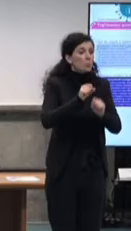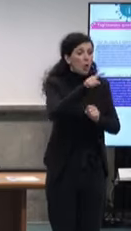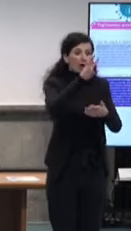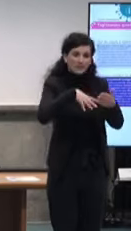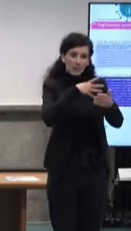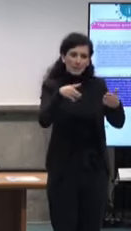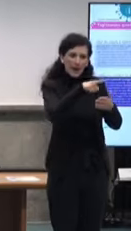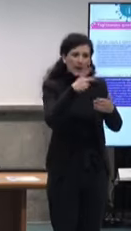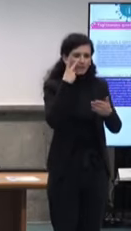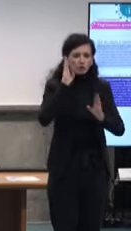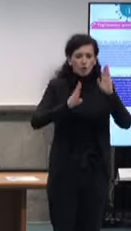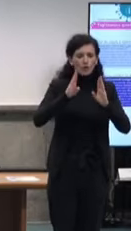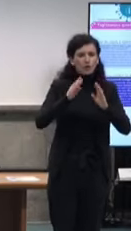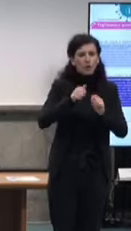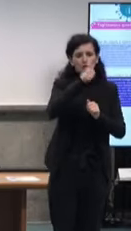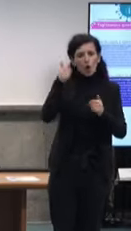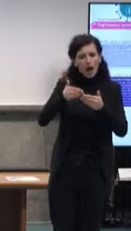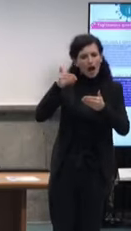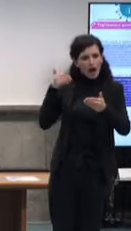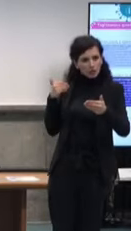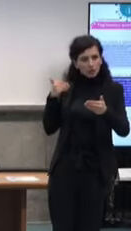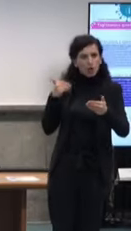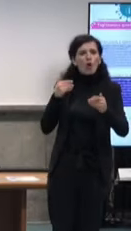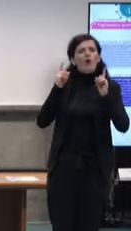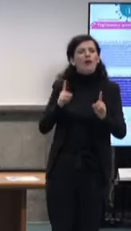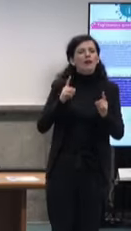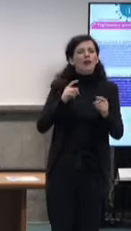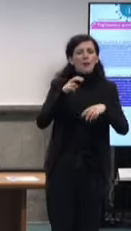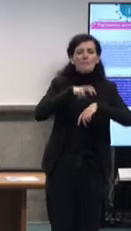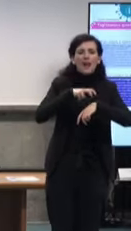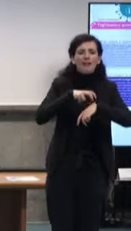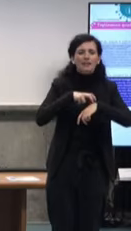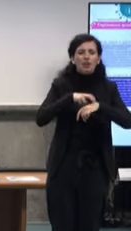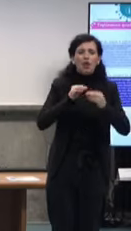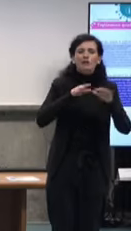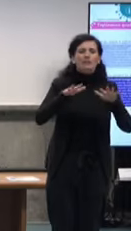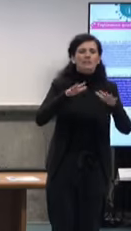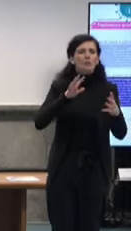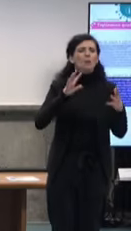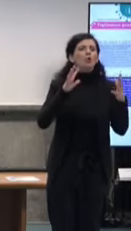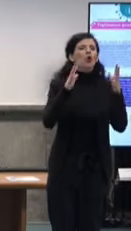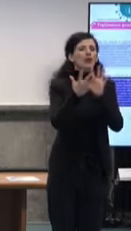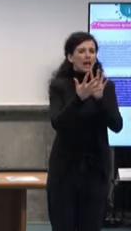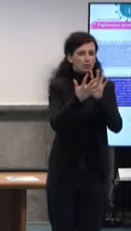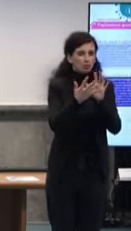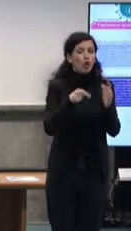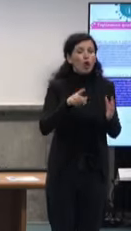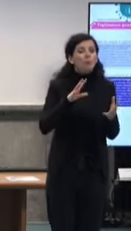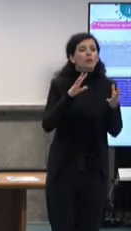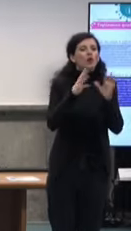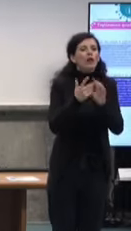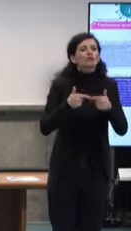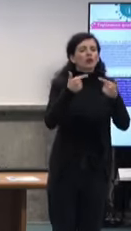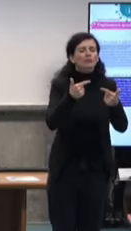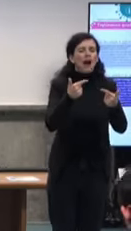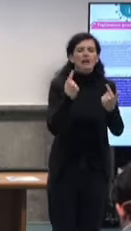rispetto al progresso medico il progresso medico che ha tenuto in vita che ha permesso a queste persone di sopravvivere anche con condizioni di